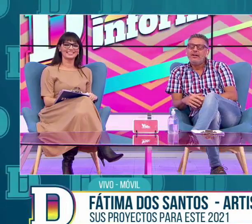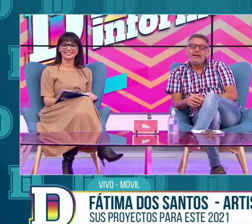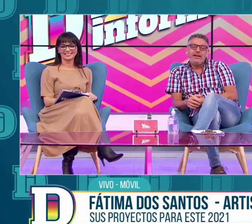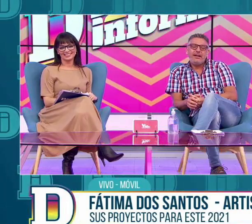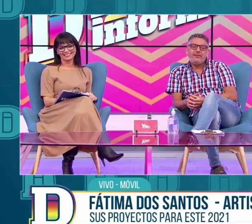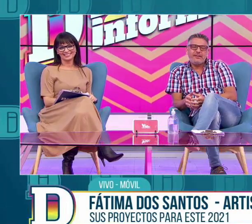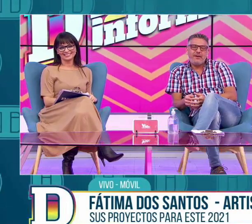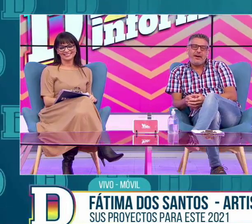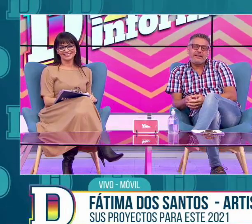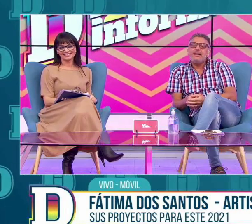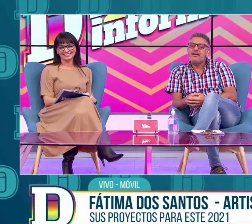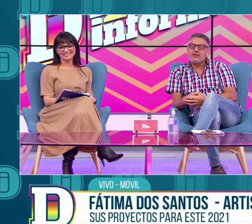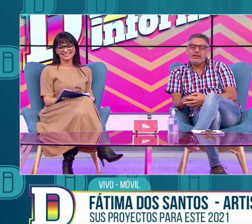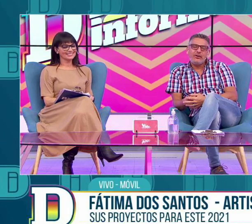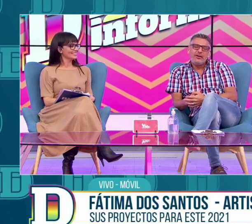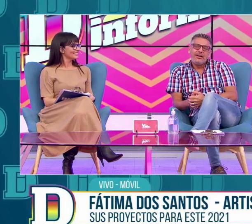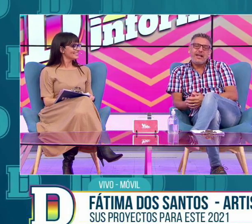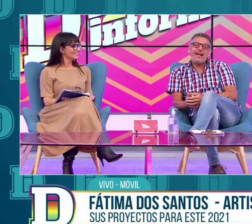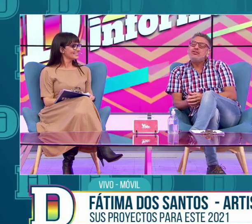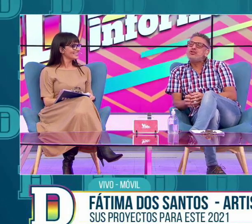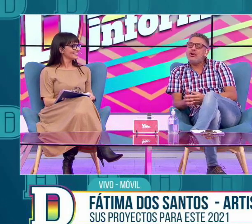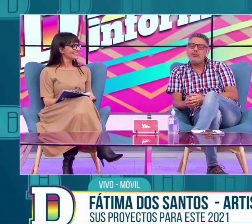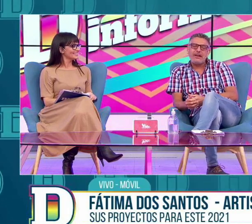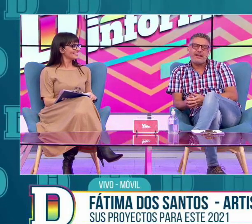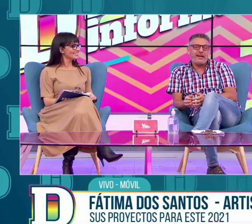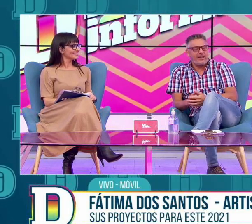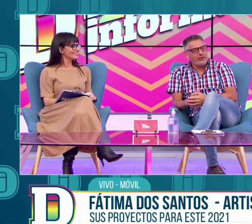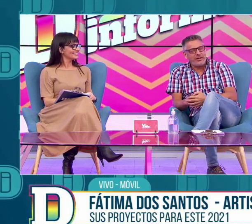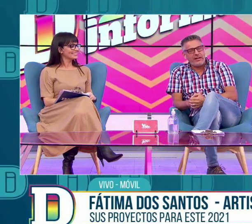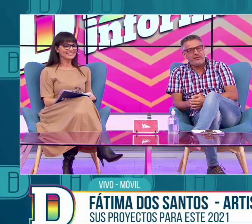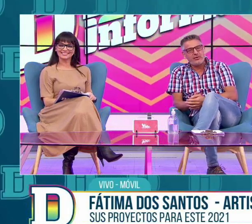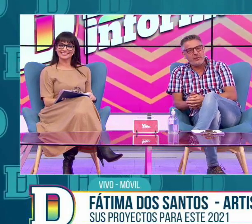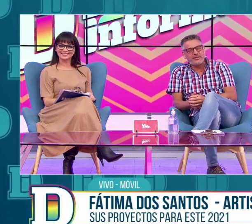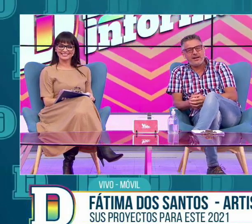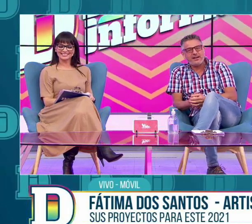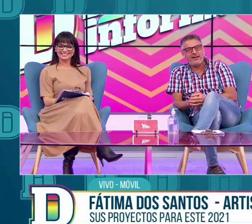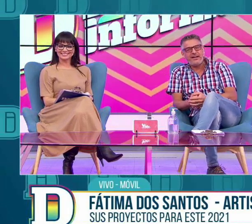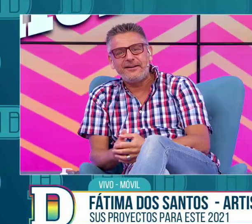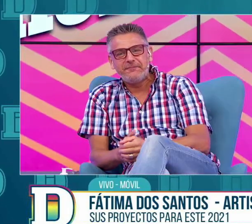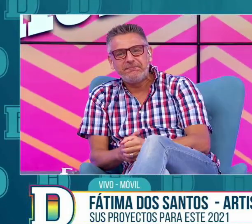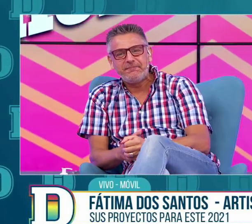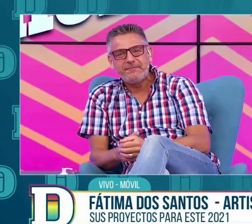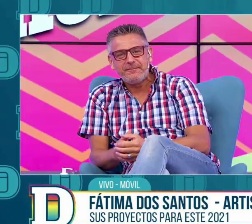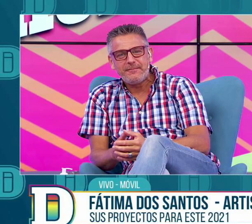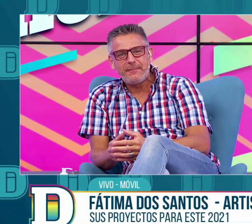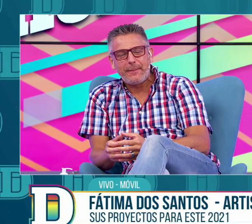momento. Fátima, hablaste del cancionero. ¿Qué canción, para cerrar esta nota, qué canción nos vas a regalar?